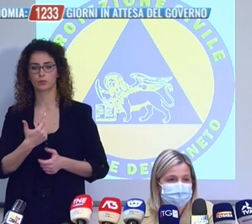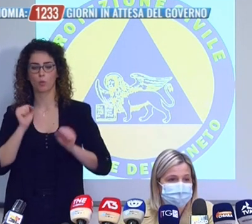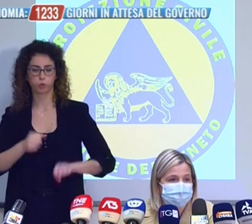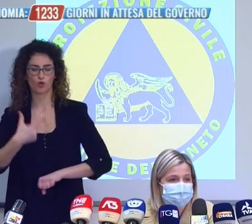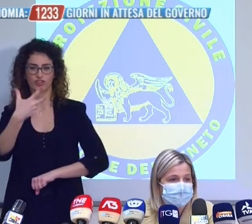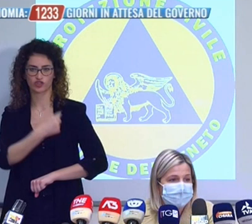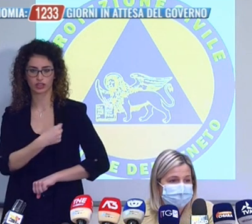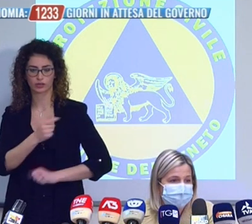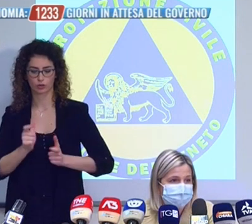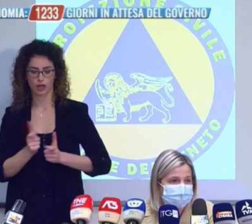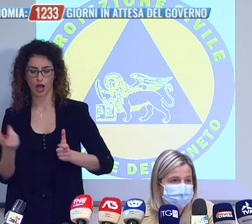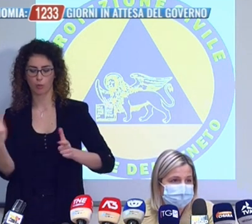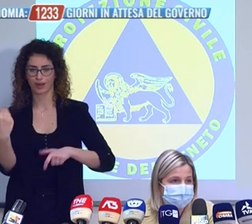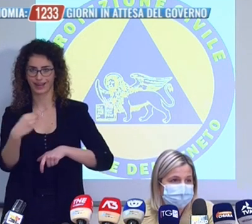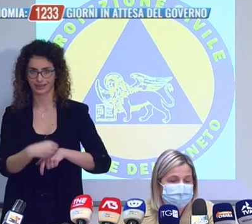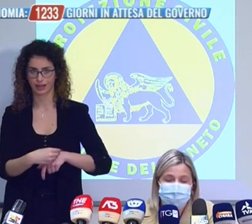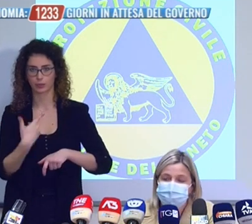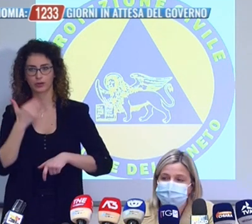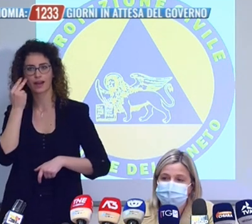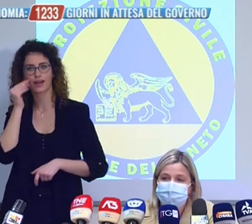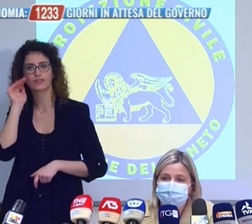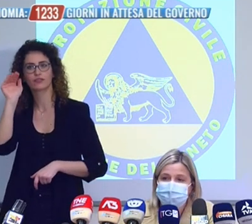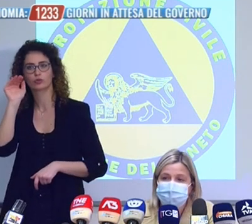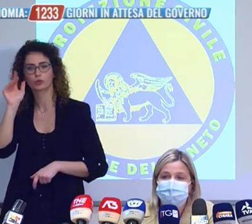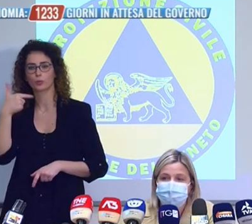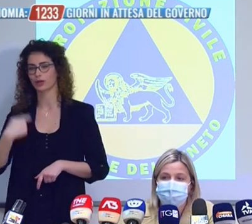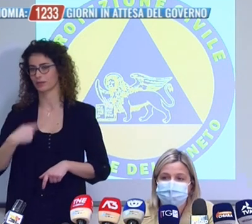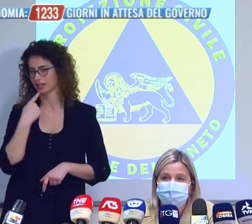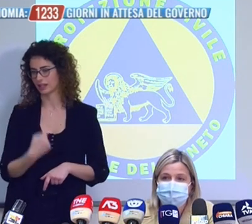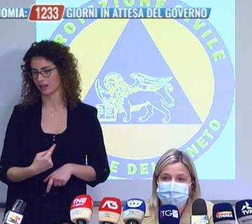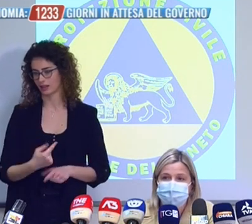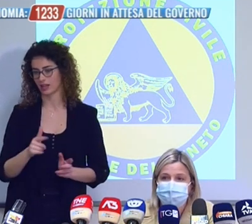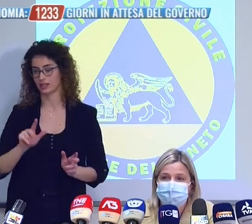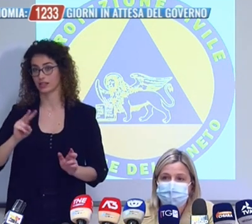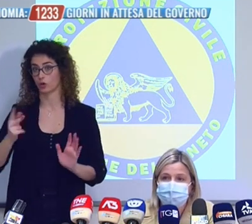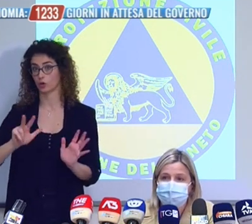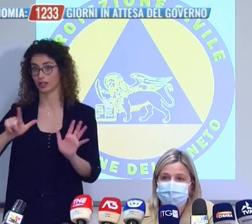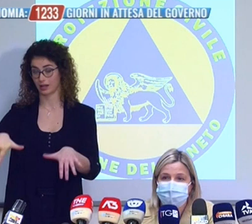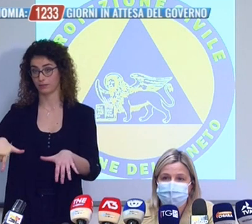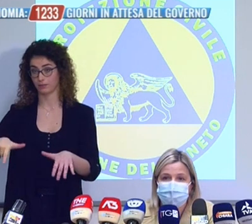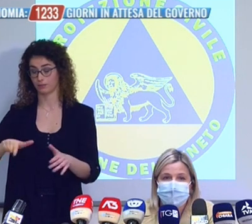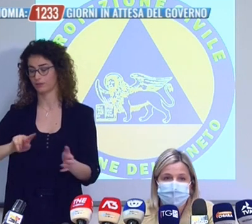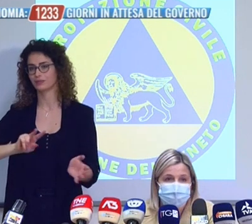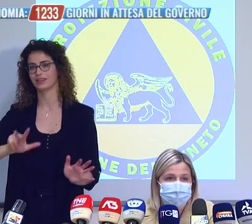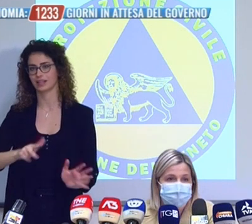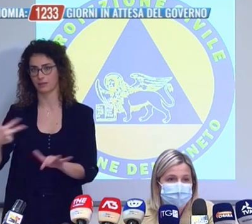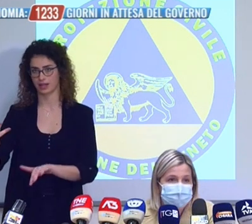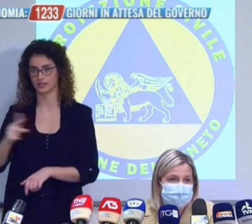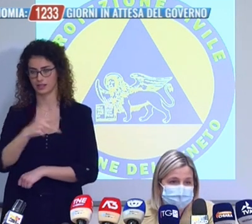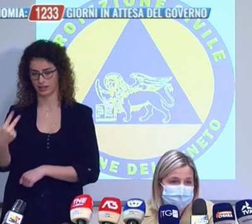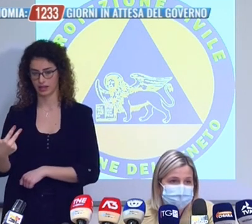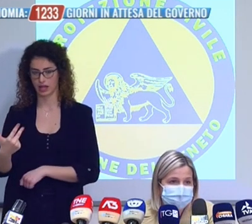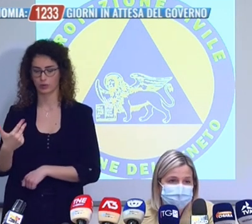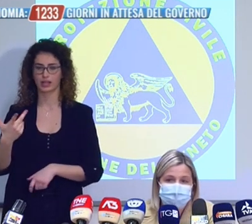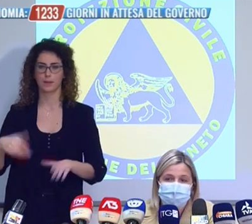anche in previsione del fatto che, come diceva il Presidente, nel secondo trimestre, quindi da aprile in poi, dovrebbero